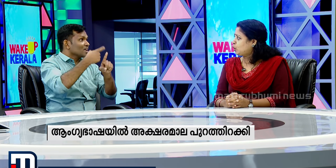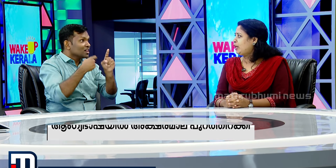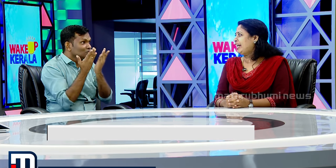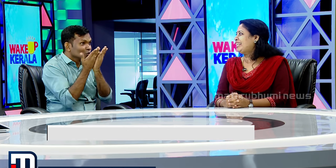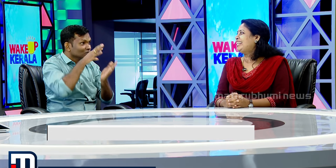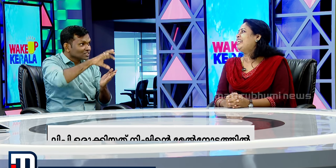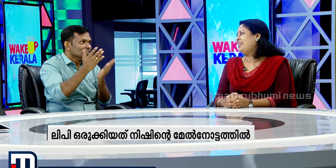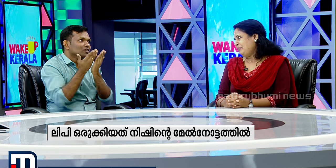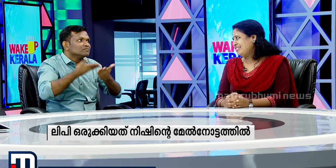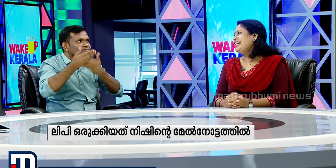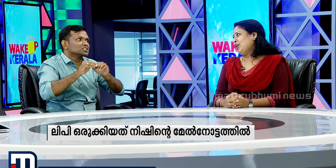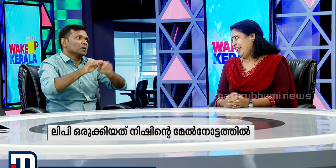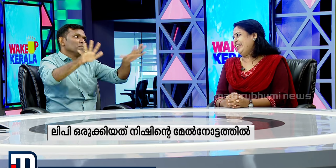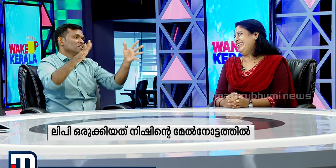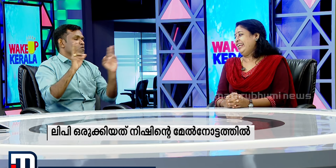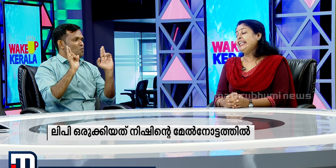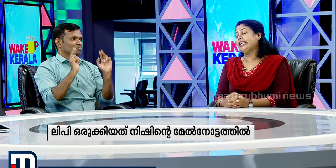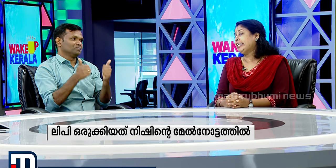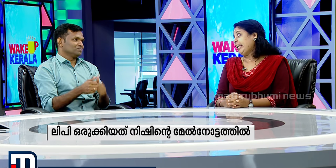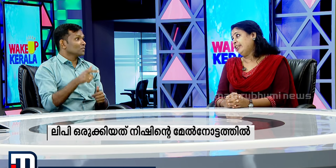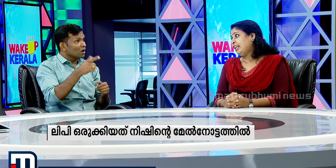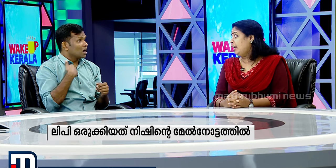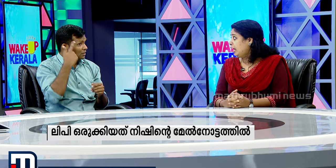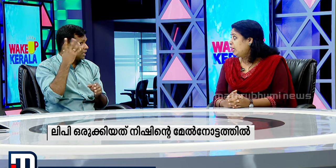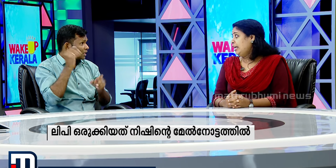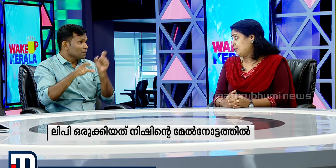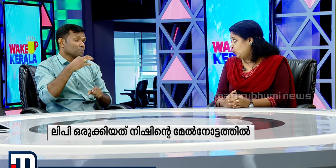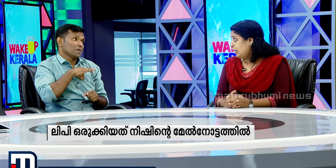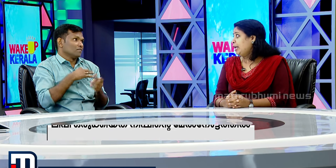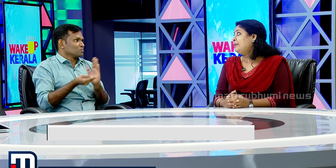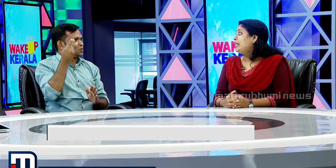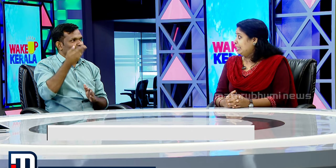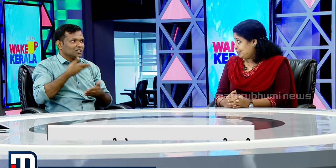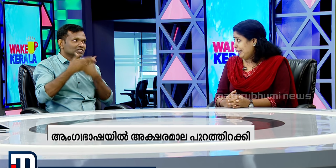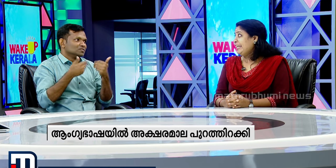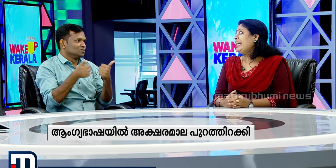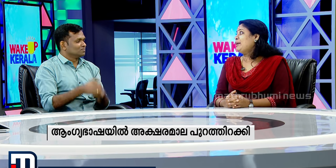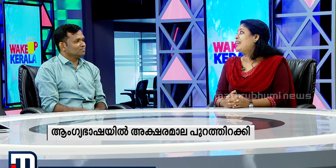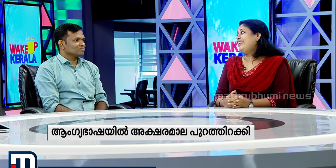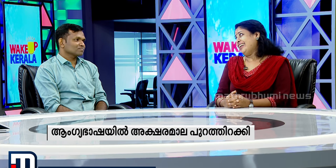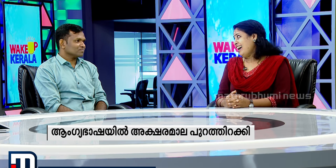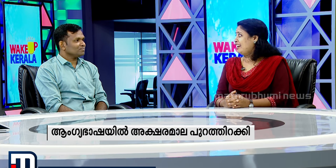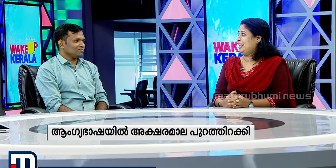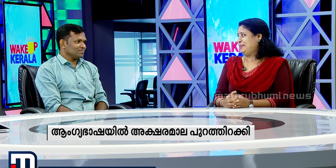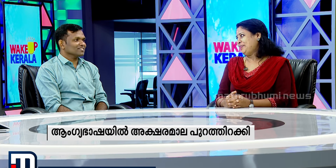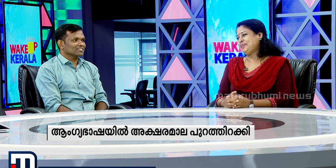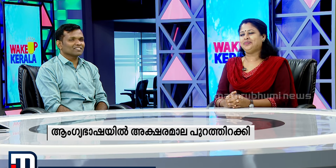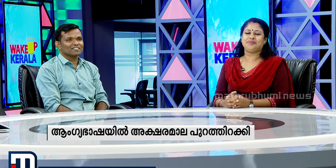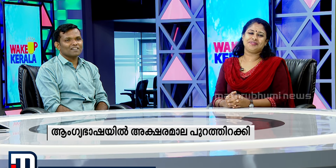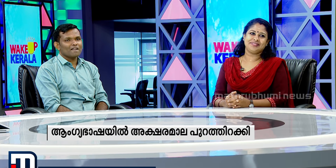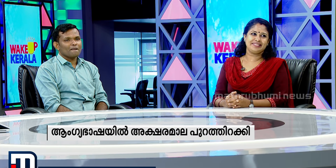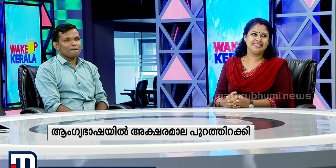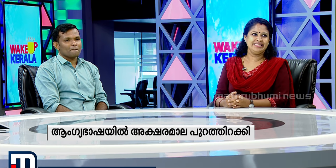സജഷൻസും ഒക്കെ കൊണ്ടാണ് ഞങ്ങളിത് ഡെവലപ്പ് ചെയ്യാൻ തുടങ്ങിയത് തന്നെ ഇനി ഞങ്ങൾ കേരളത്തിലെ എല്ലാ ഡെഫ് സ്കൂളുകളിലും ഇത് സ്പ്രെഡ് ചെയ്യണം എന്നാണ് ഞങ്ങളുടെ ആഗ്രഹം